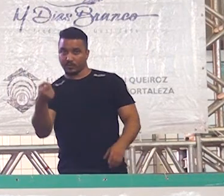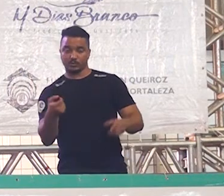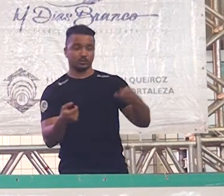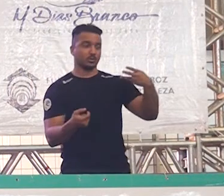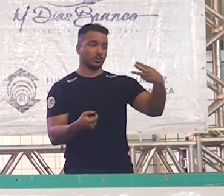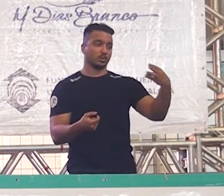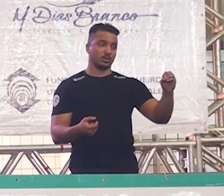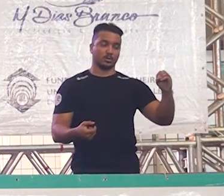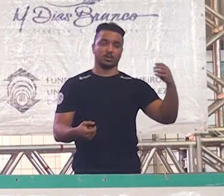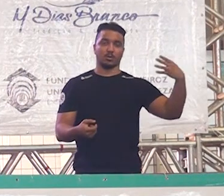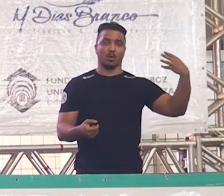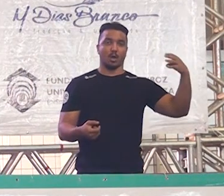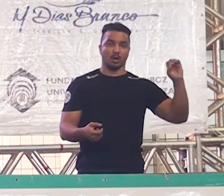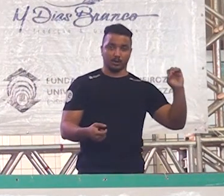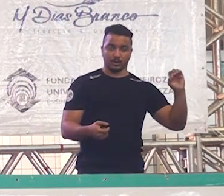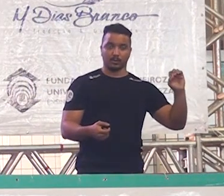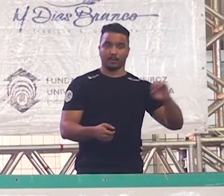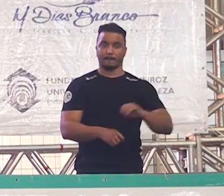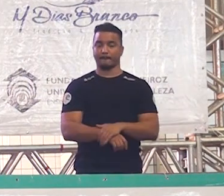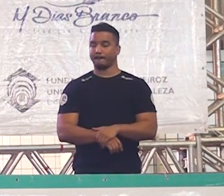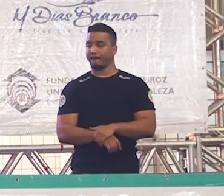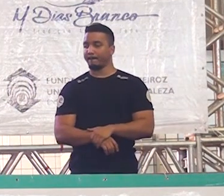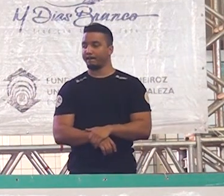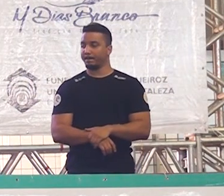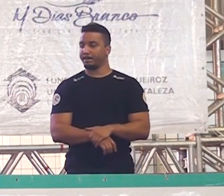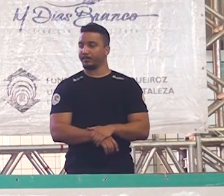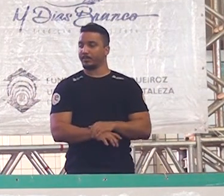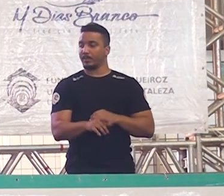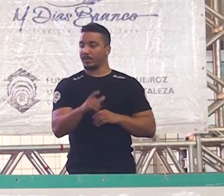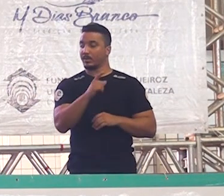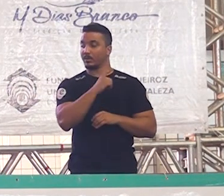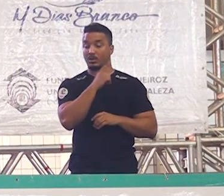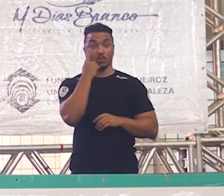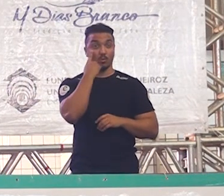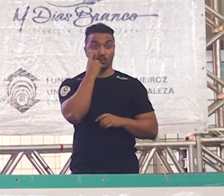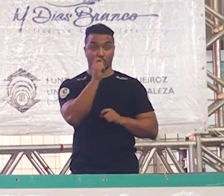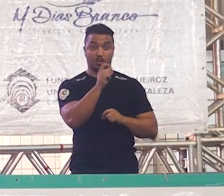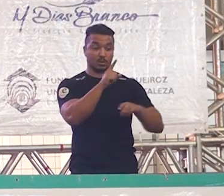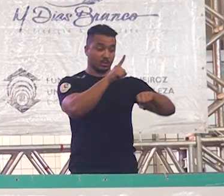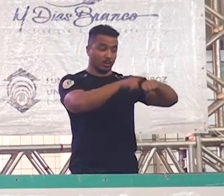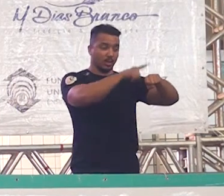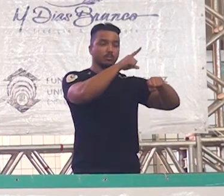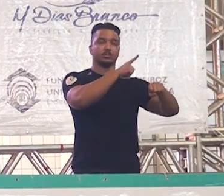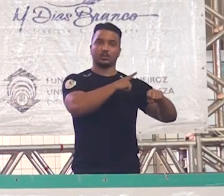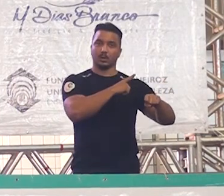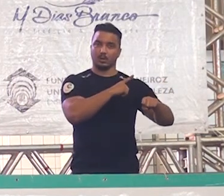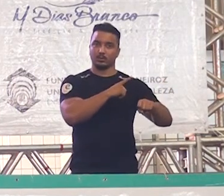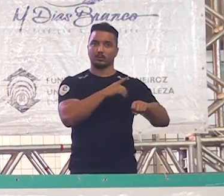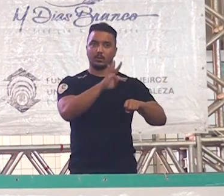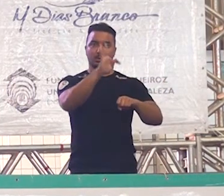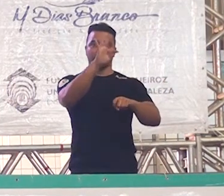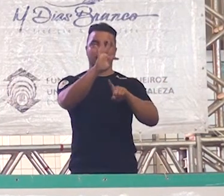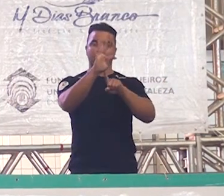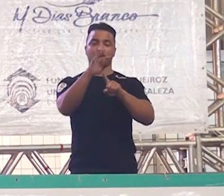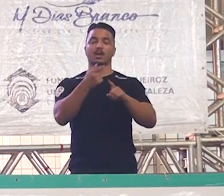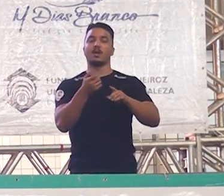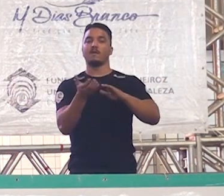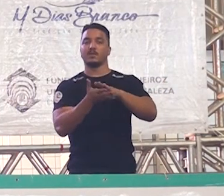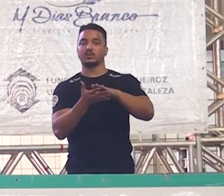entre 30 e 40. Se eu tenho velocidade e tenho tempo, equação da